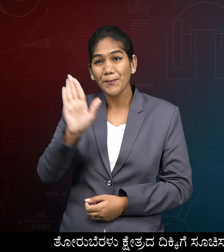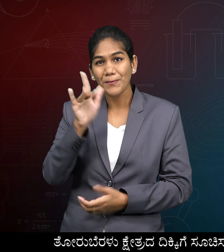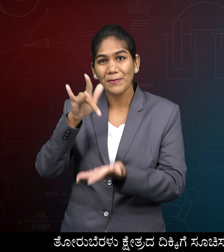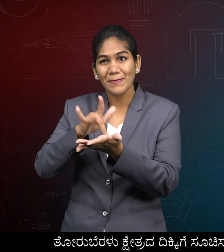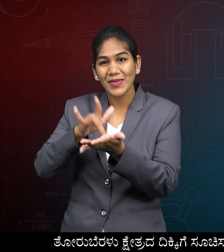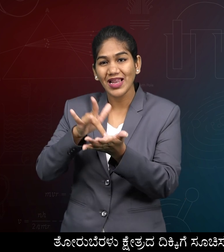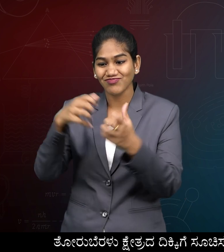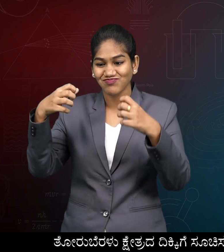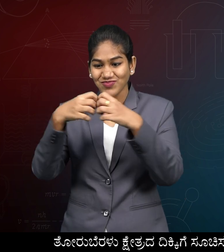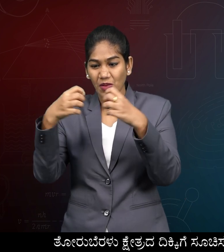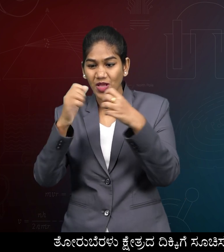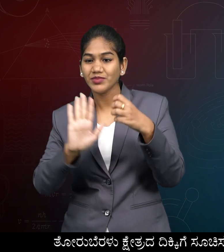ನೀಡುತ್ತದೆ.